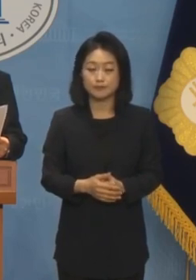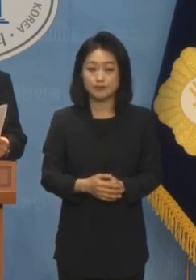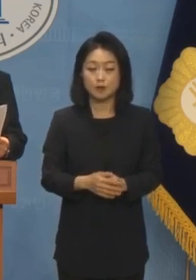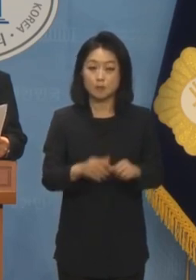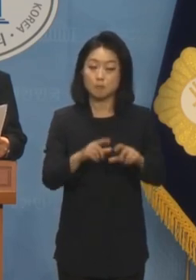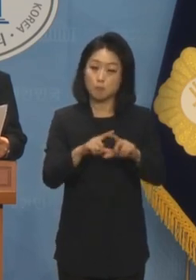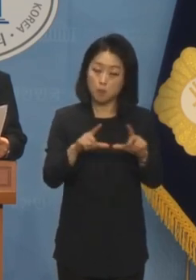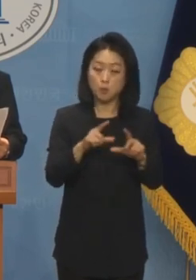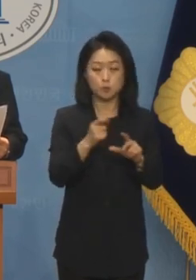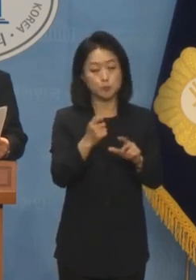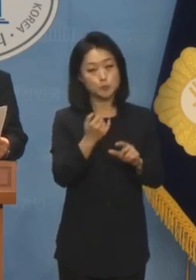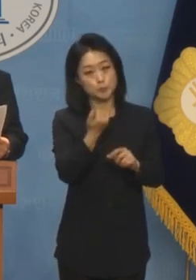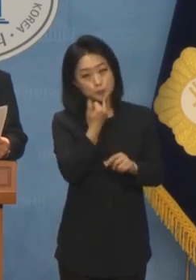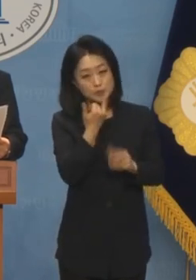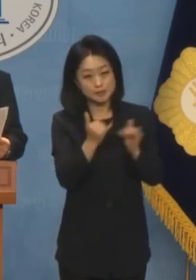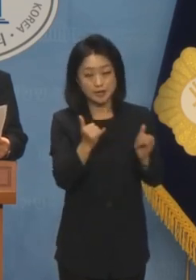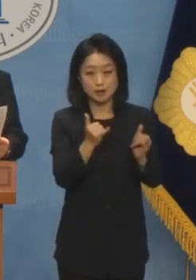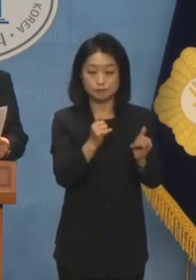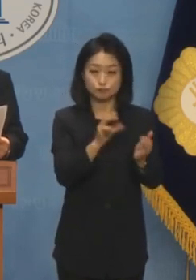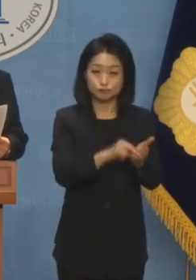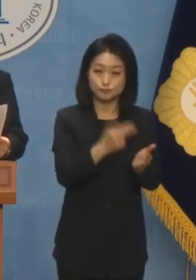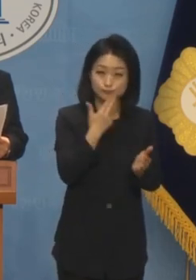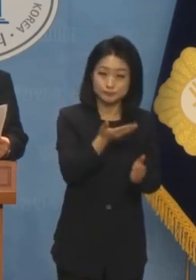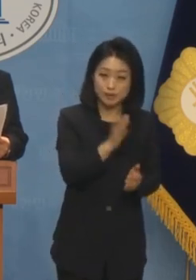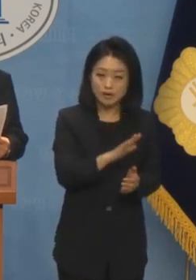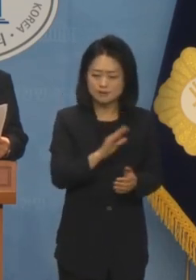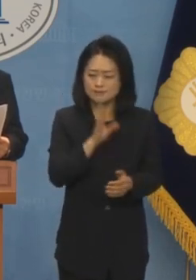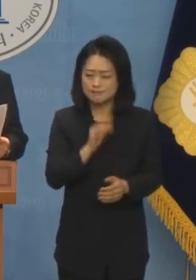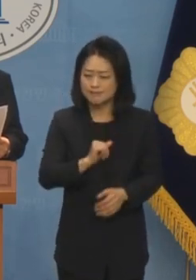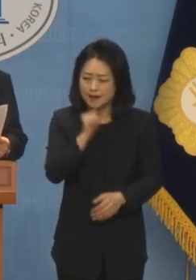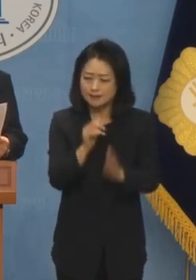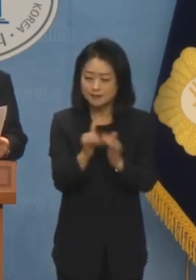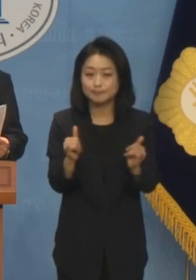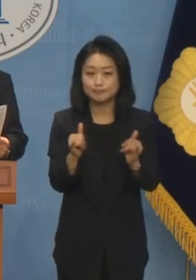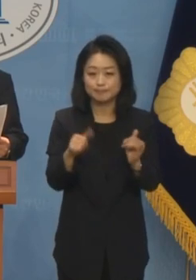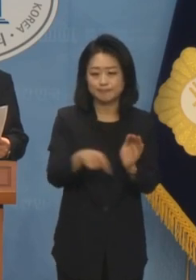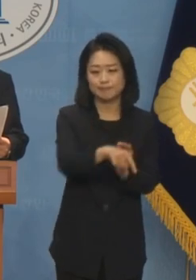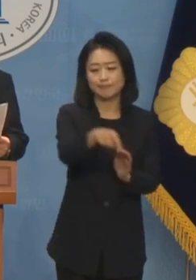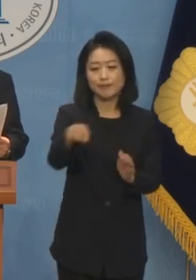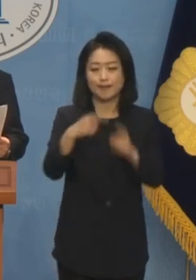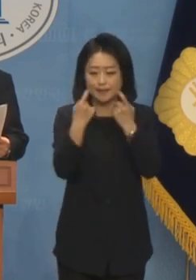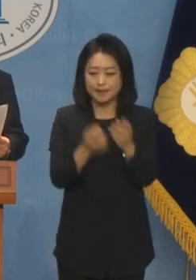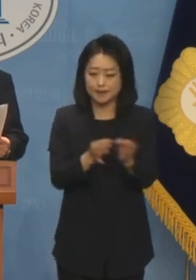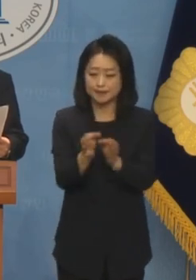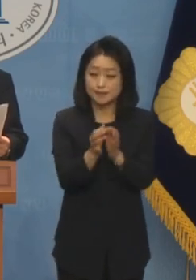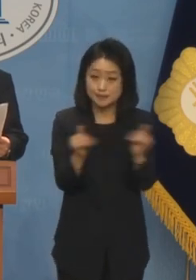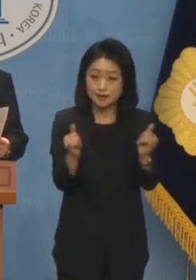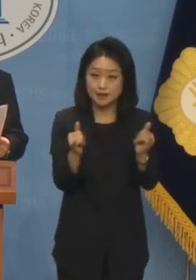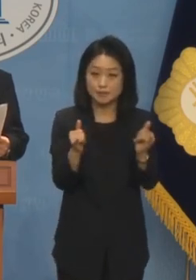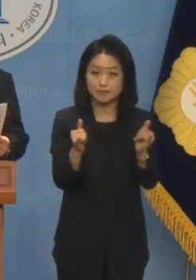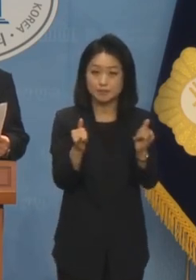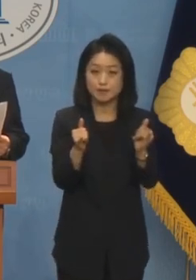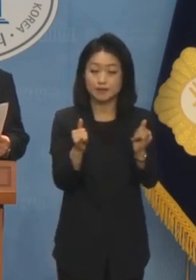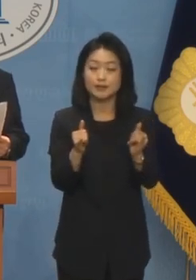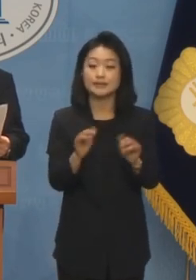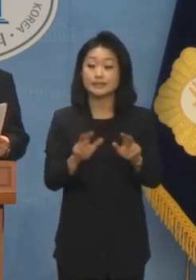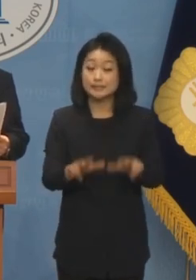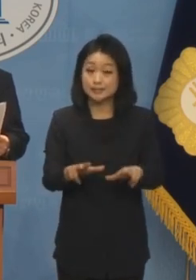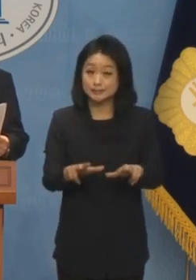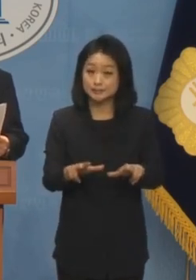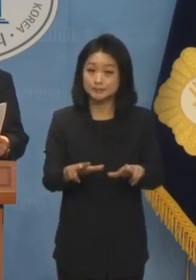사람들은 모르겠지만 정작 형편이 어려운 취약계층인 소상공인 자영업자들은